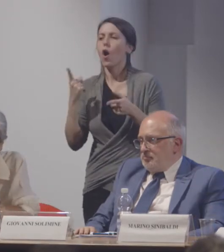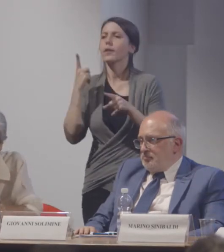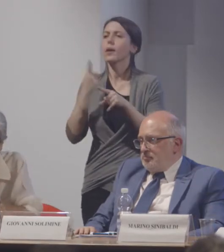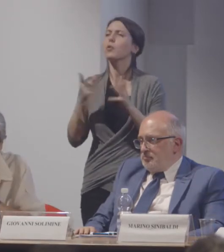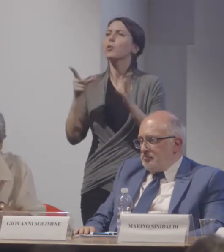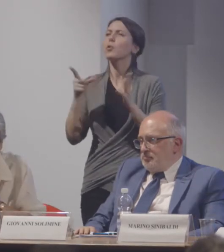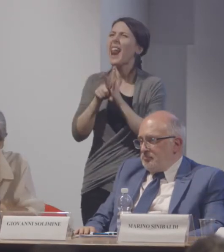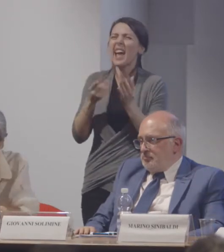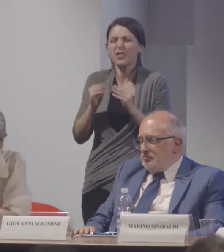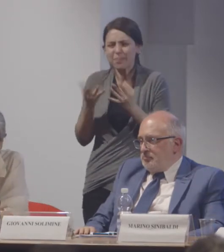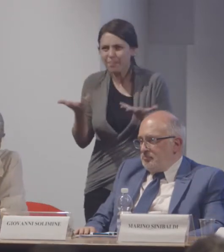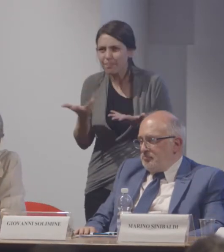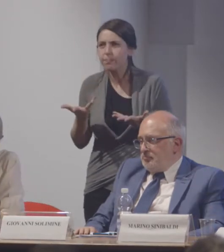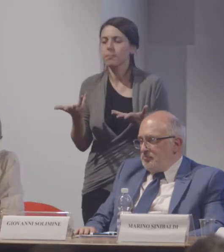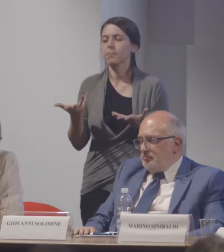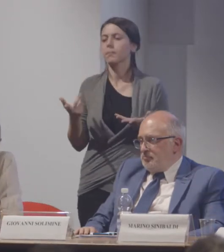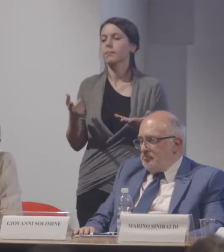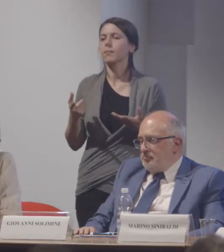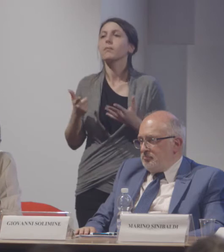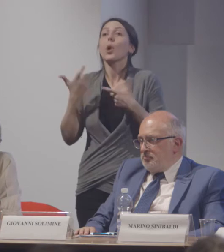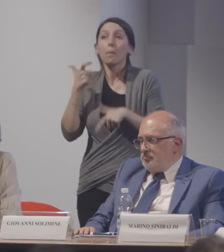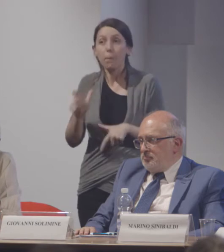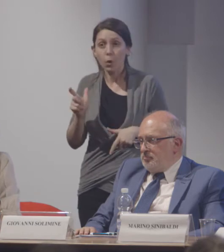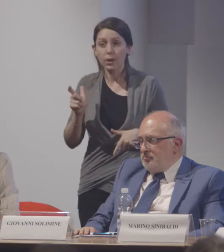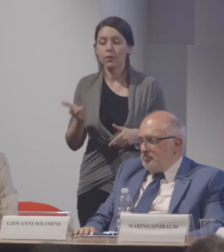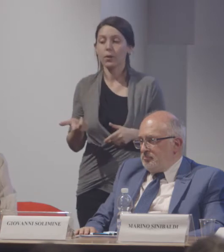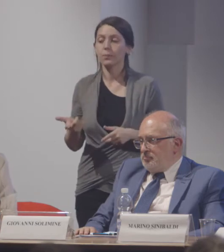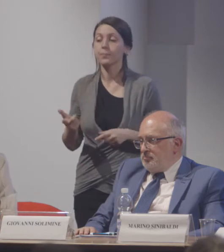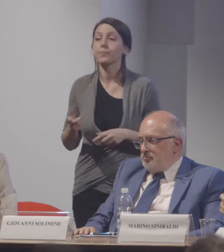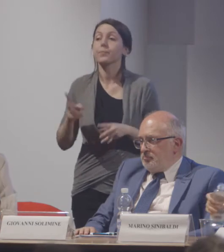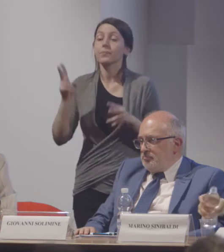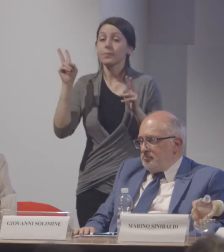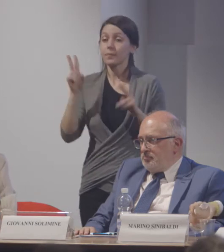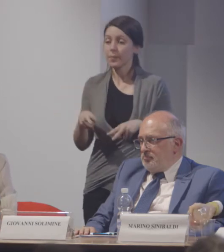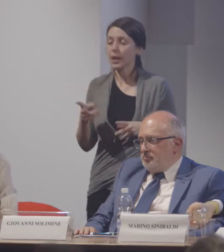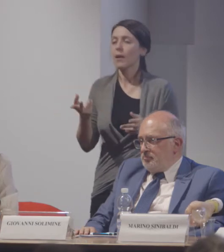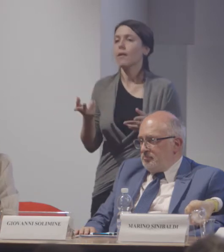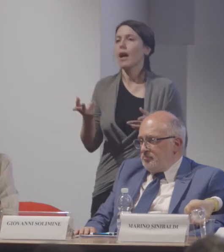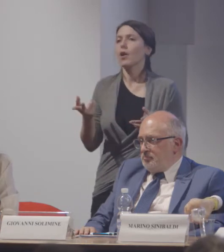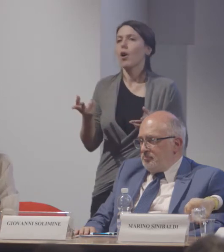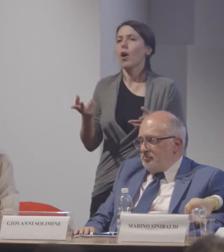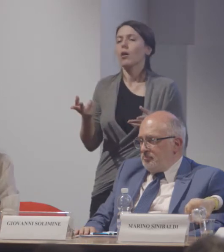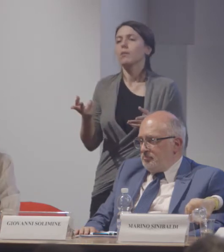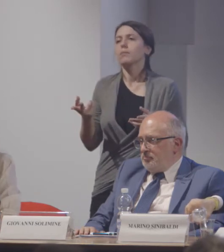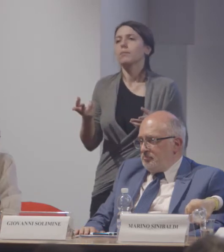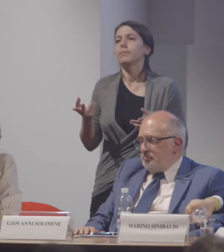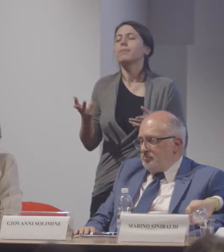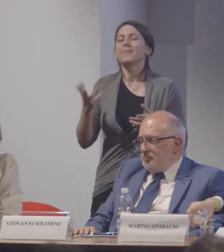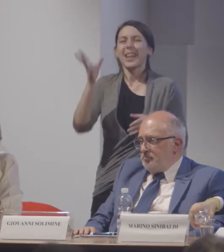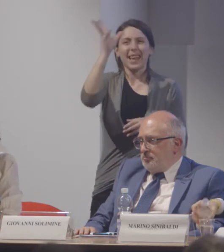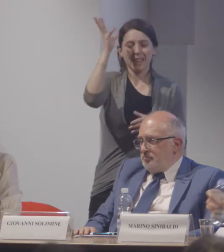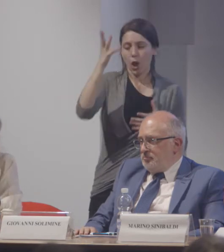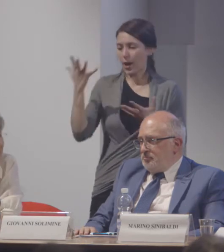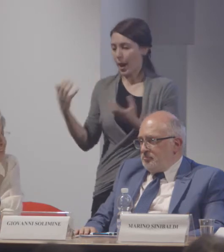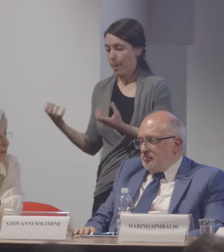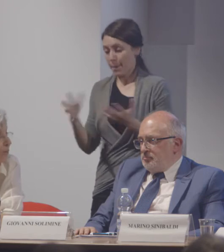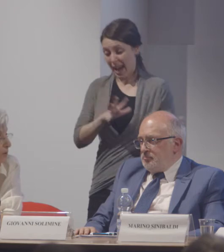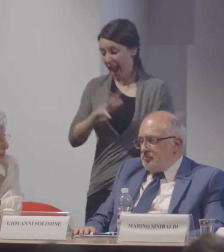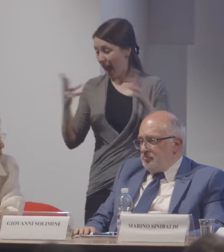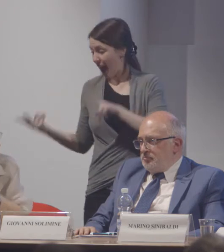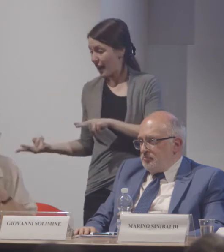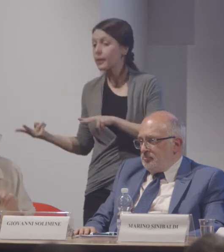leggi e perché. Ha anche sempre unito la teoria alla pratica, cercando anche di migliorare